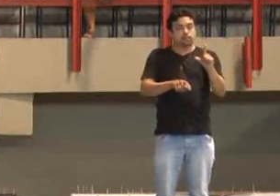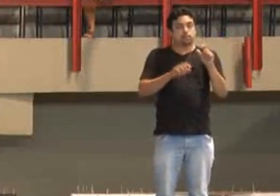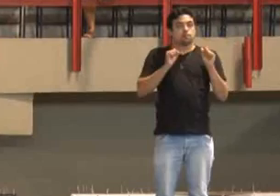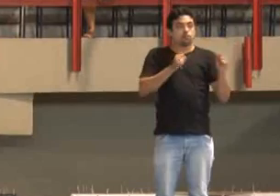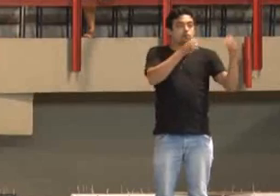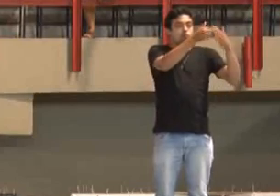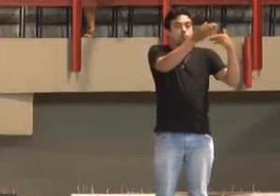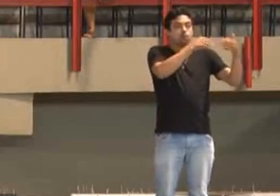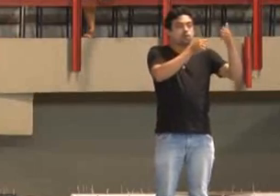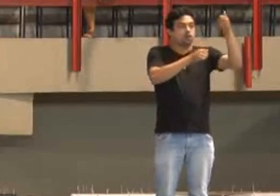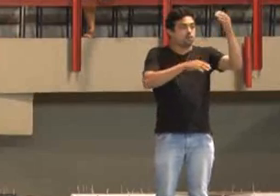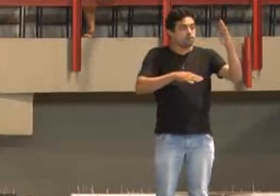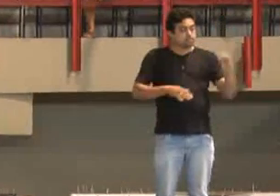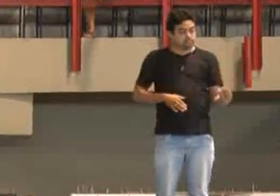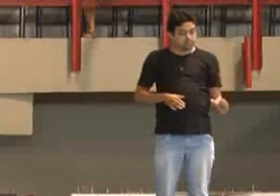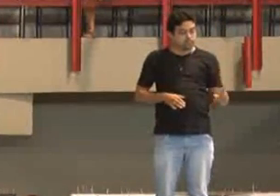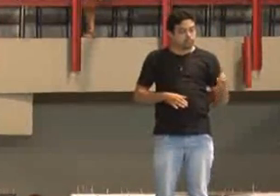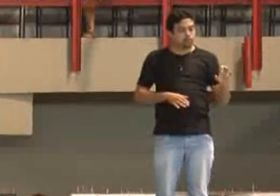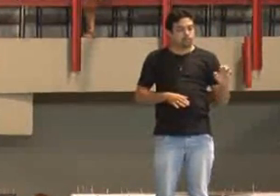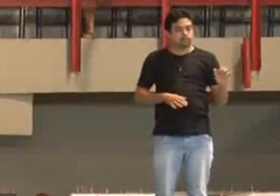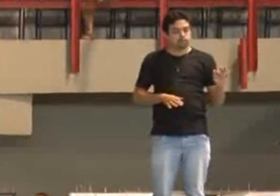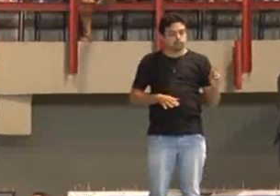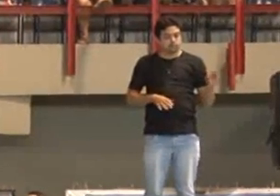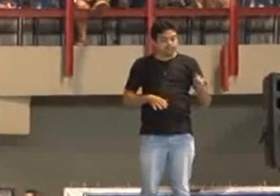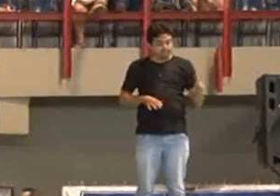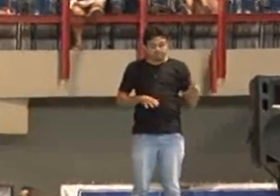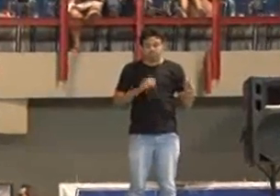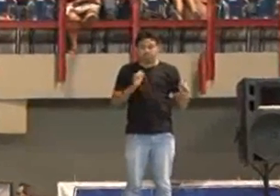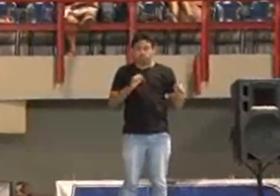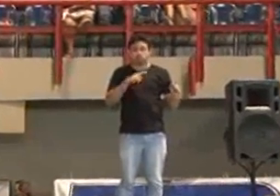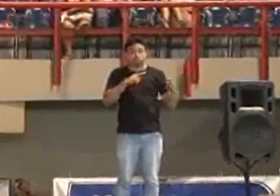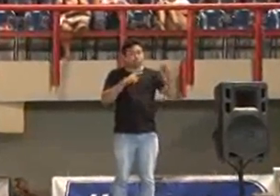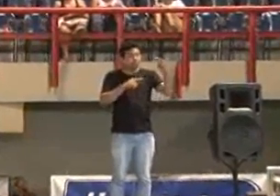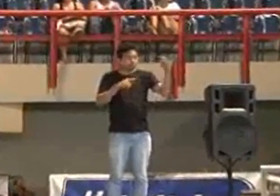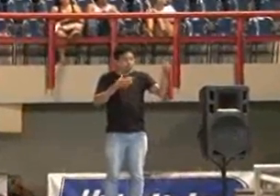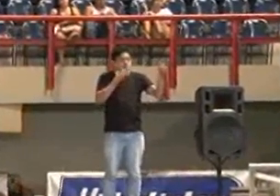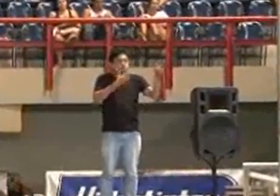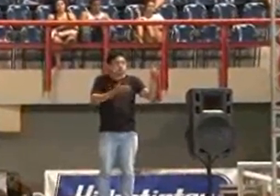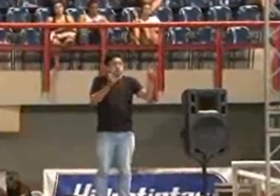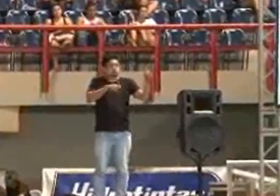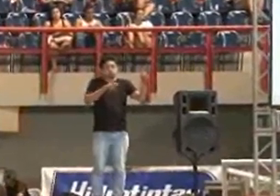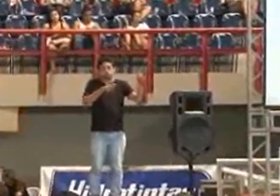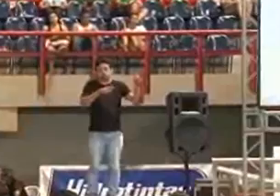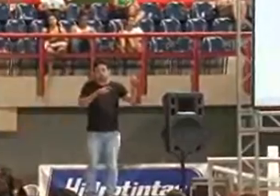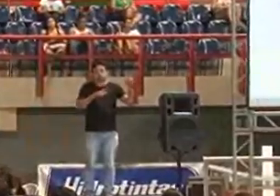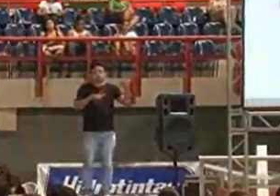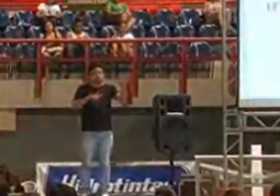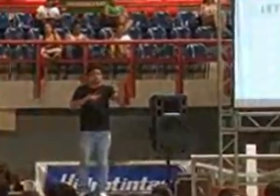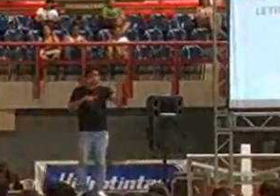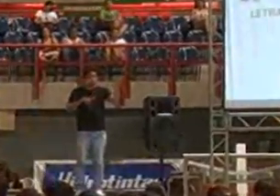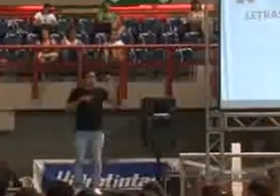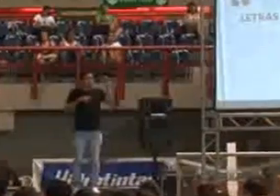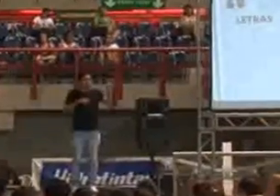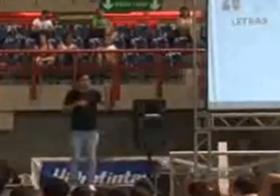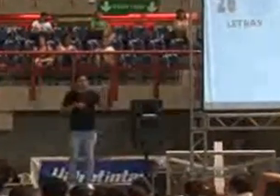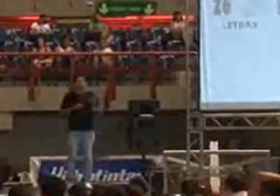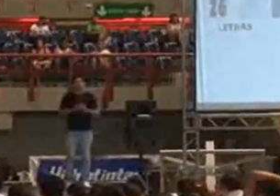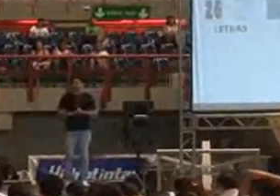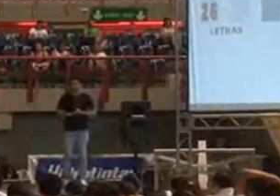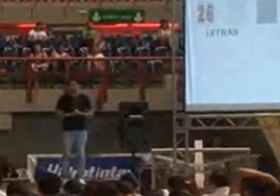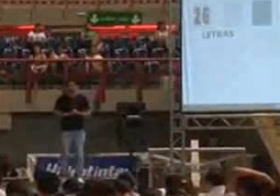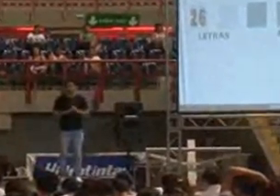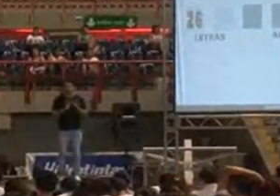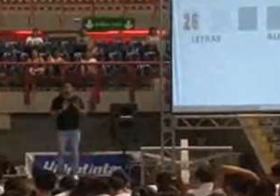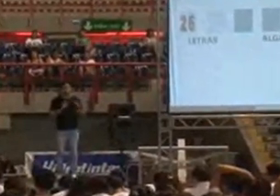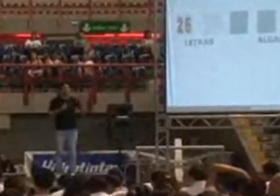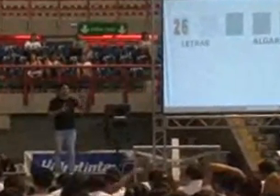ser qualquer letra do alfabeto. Então, eu vou ter 26 possibilidades. Então, você escreve aí, ó, 26 possibilidades. Pronto,